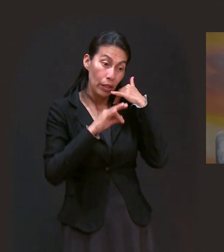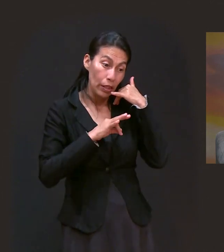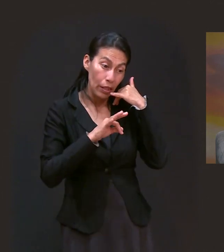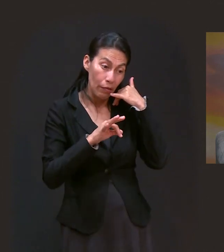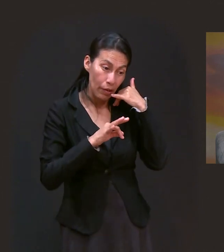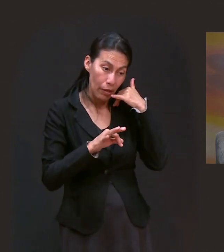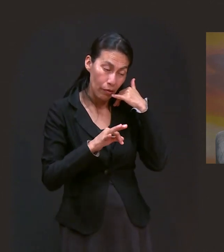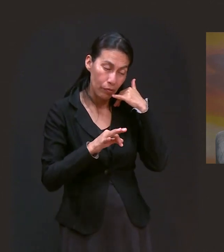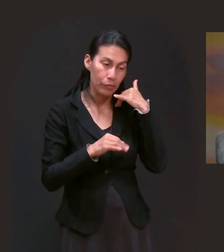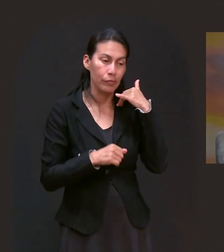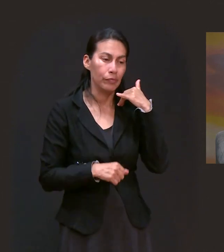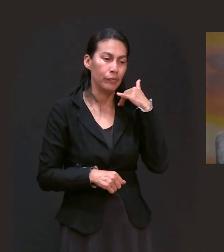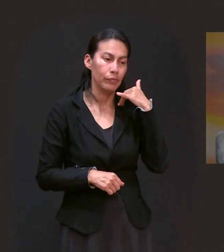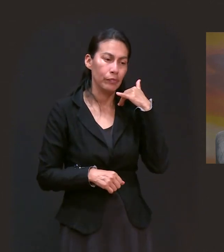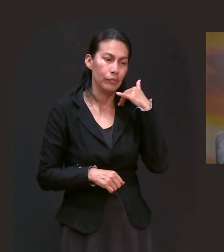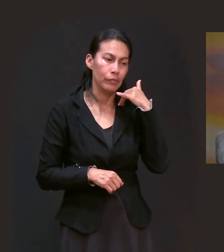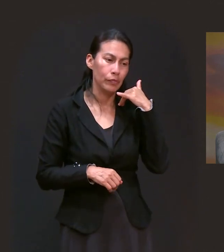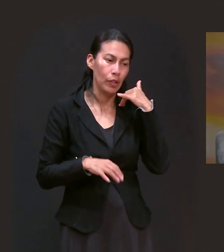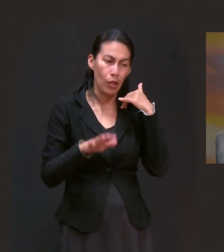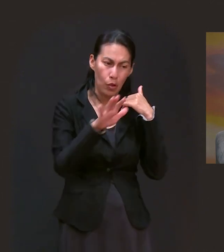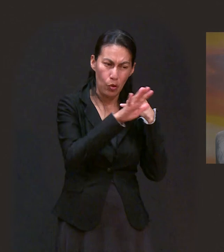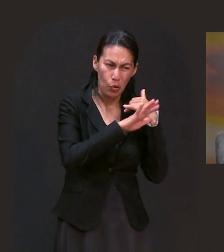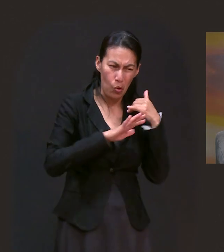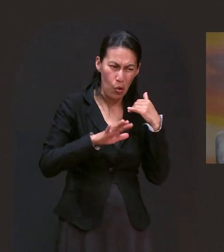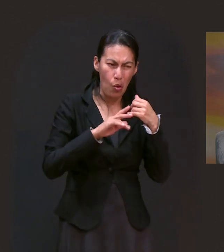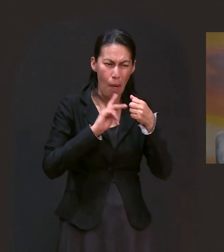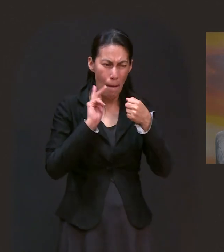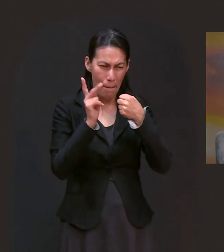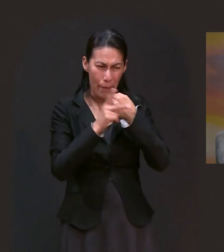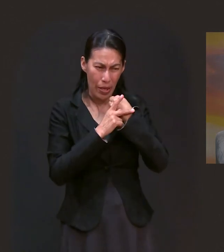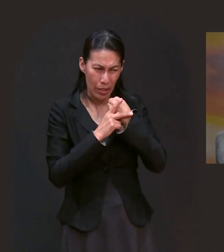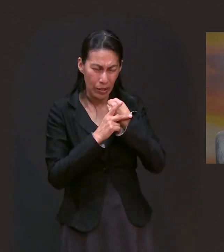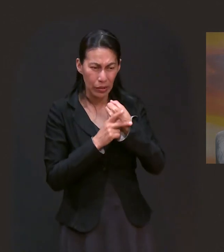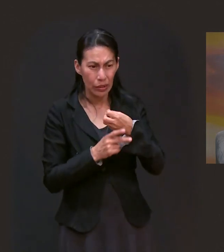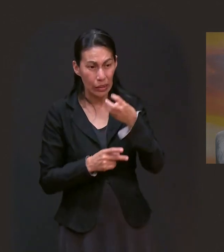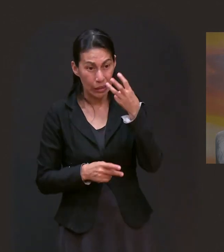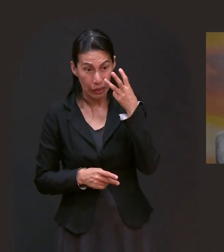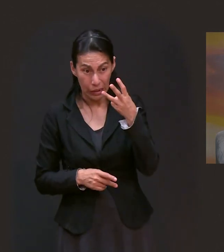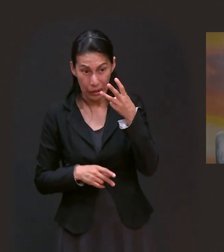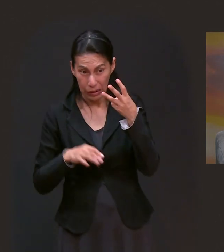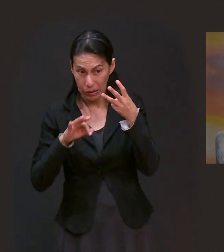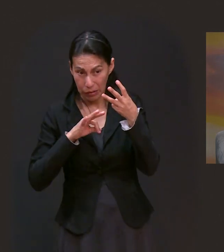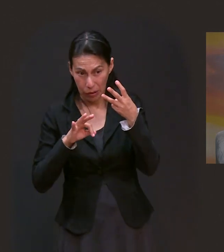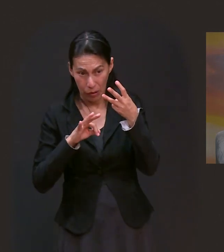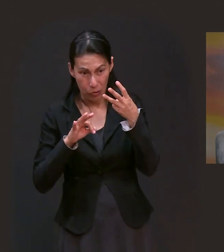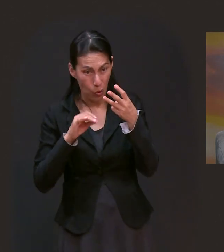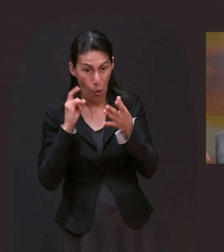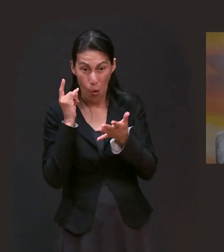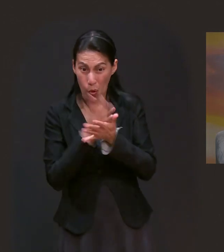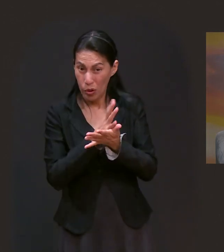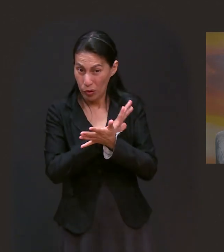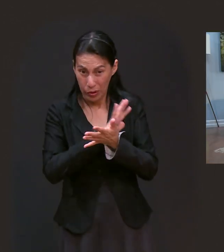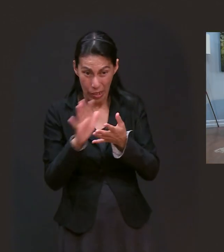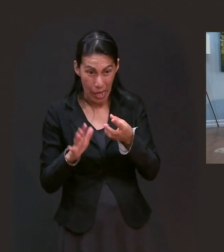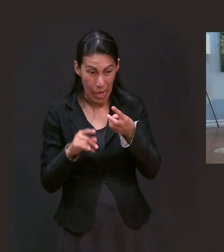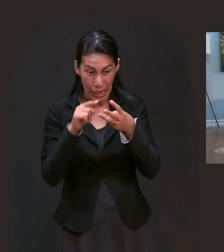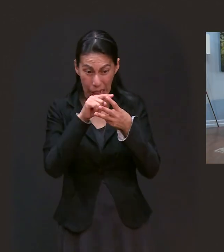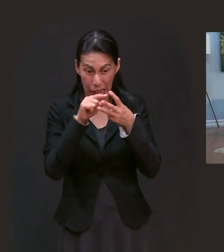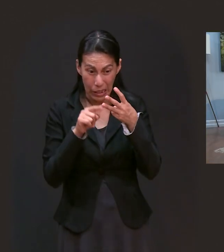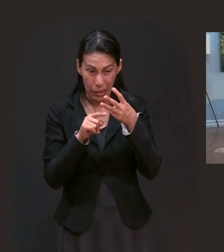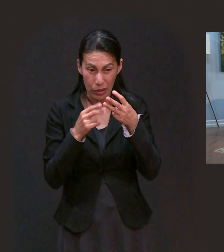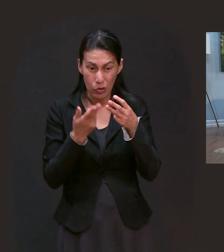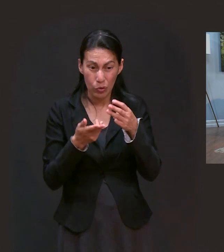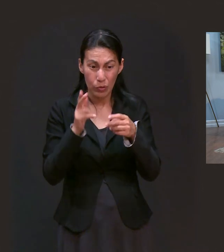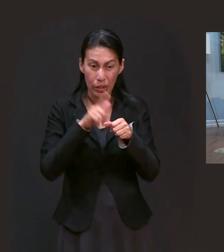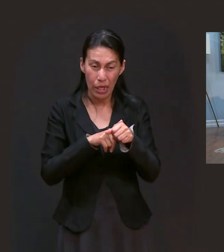y allí es donde había una sola plazas a nivel nacional había 3 y a nivel privado pero es no